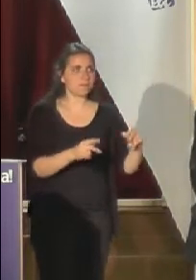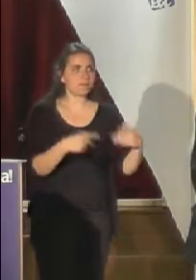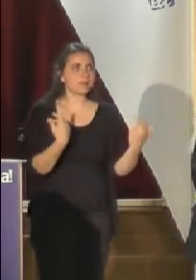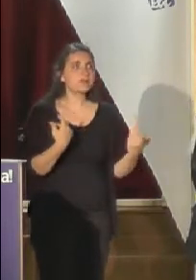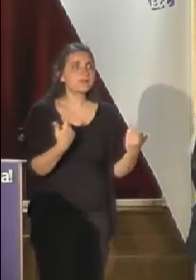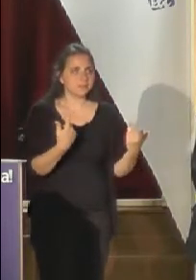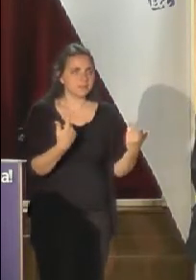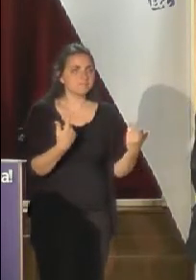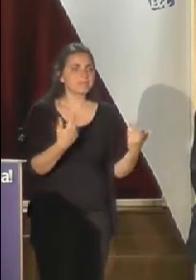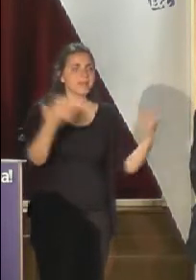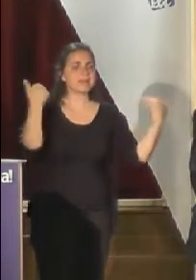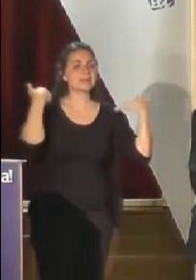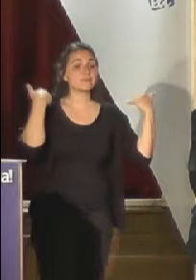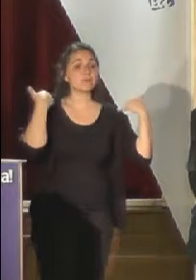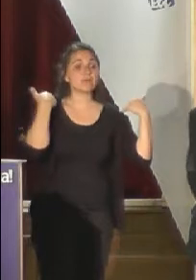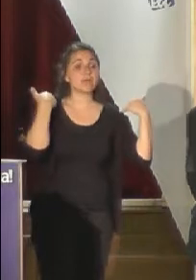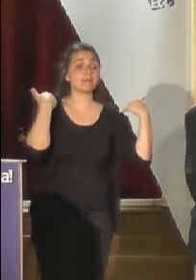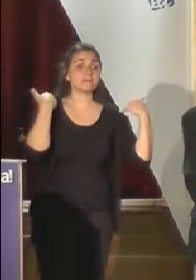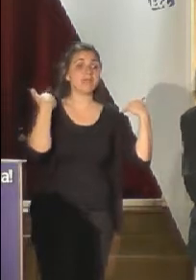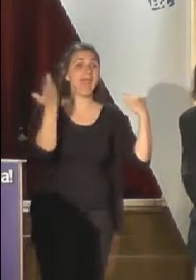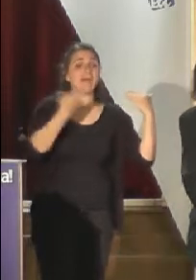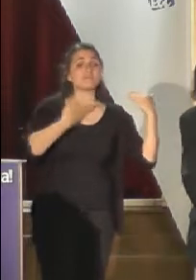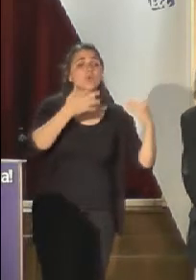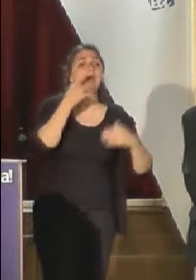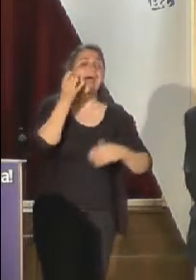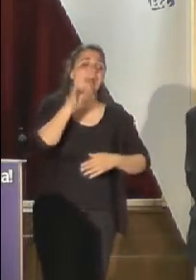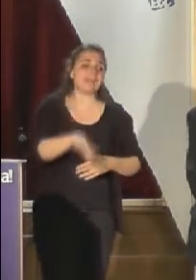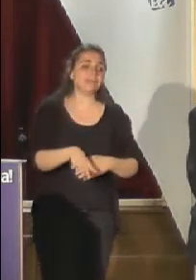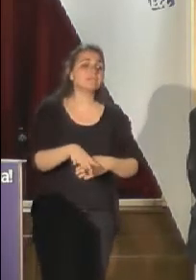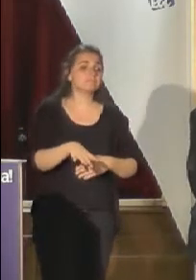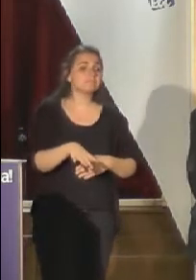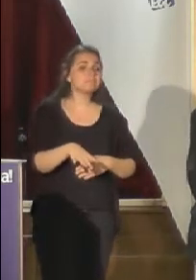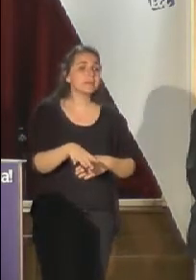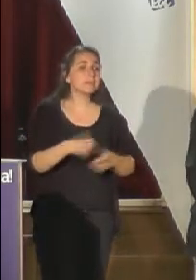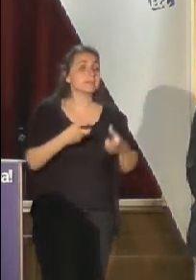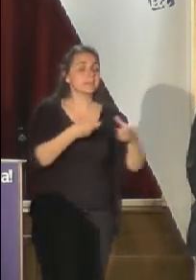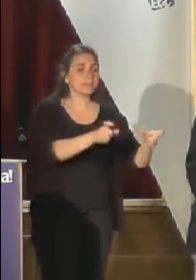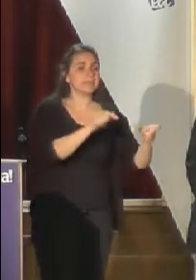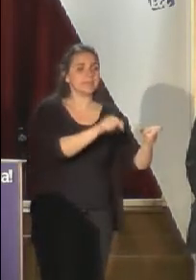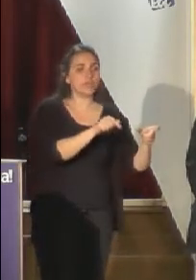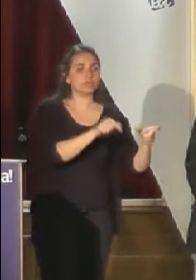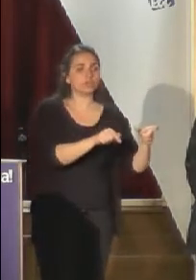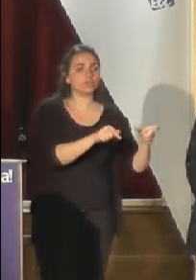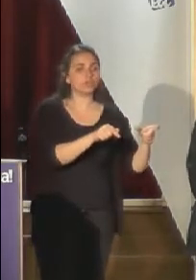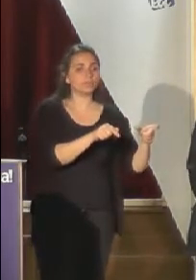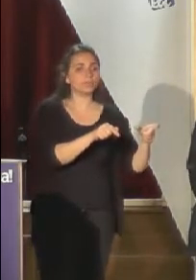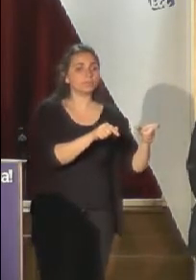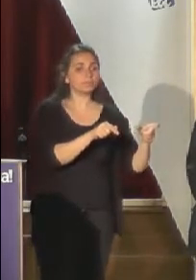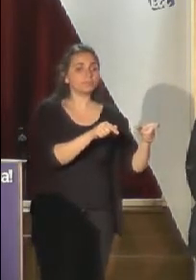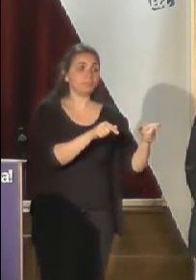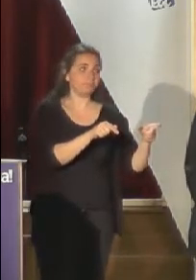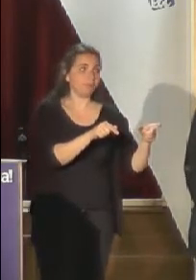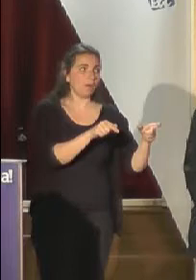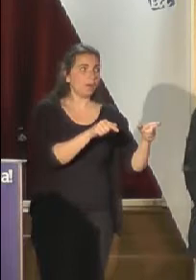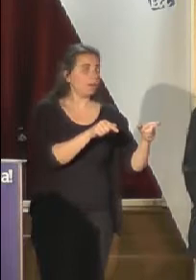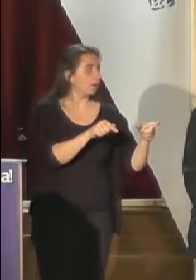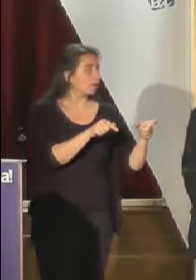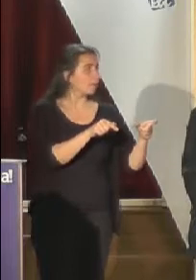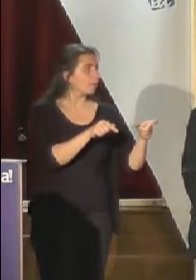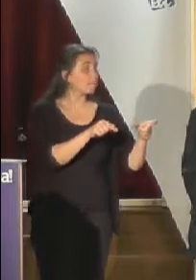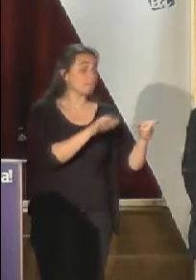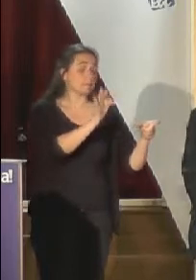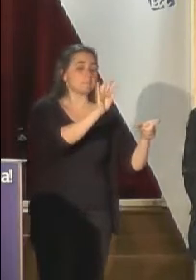turco foi o sector feudal do PSOE, con Felipito Tacatún á cabeza.